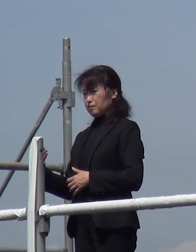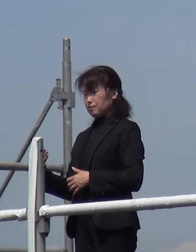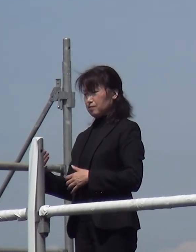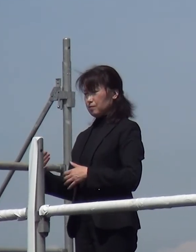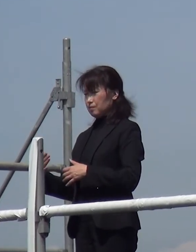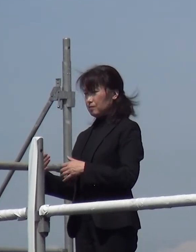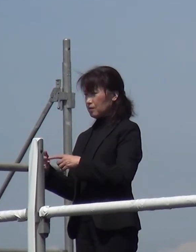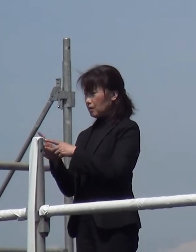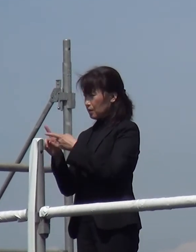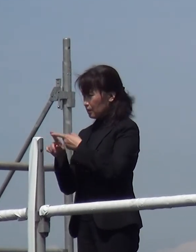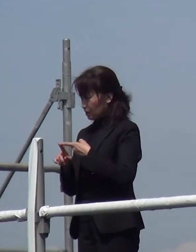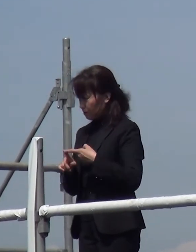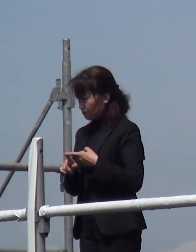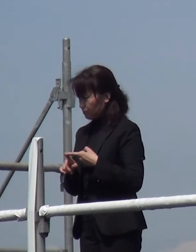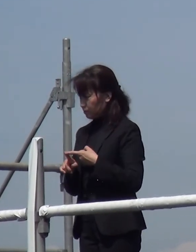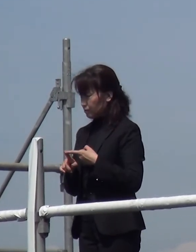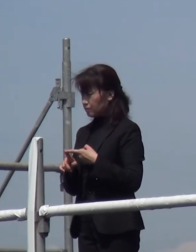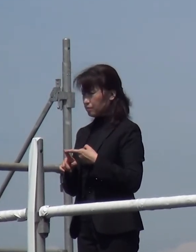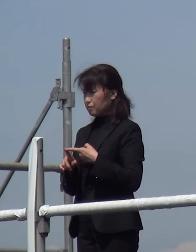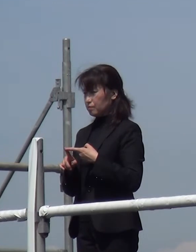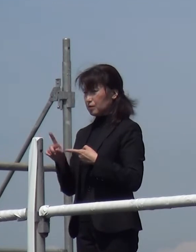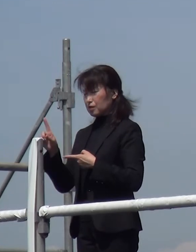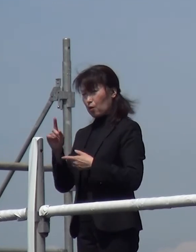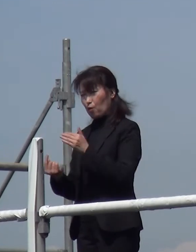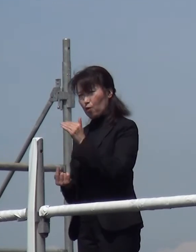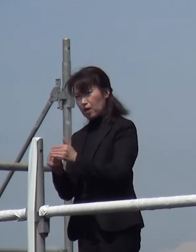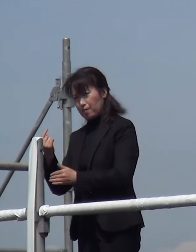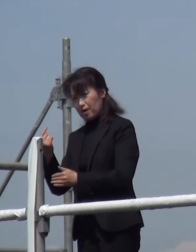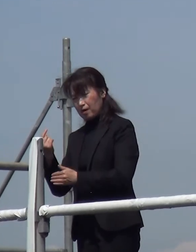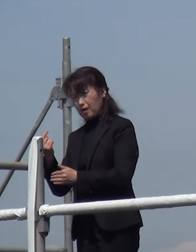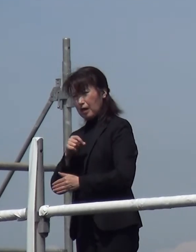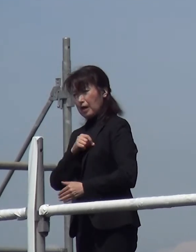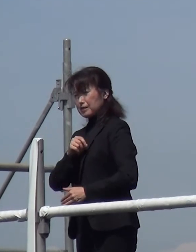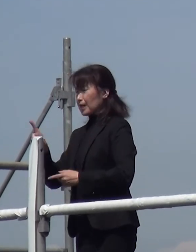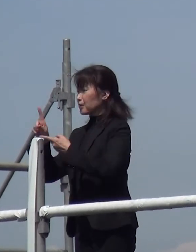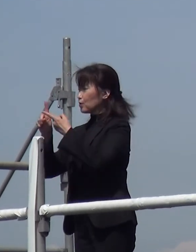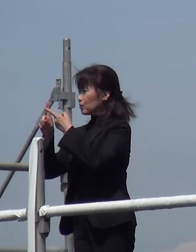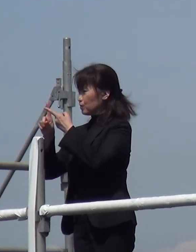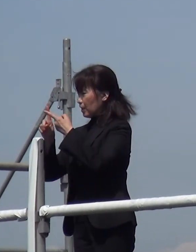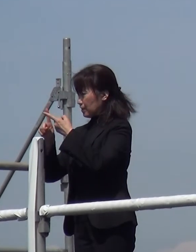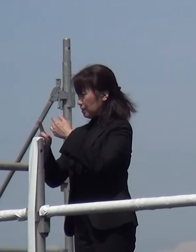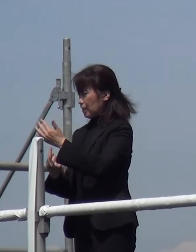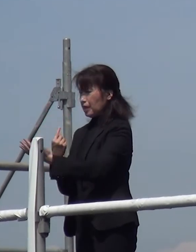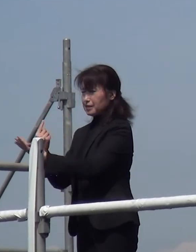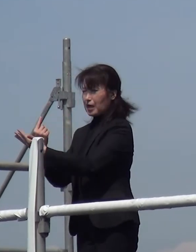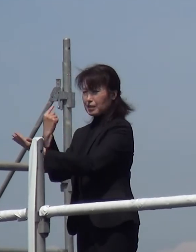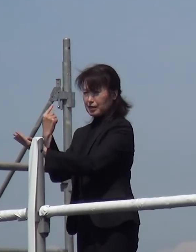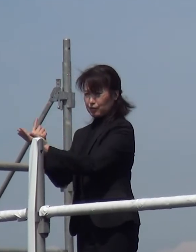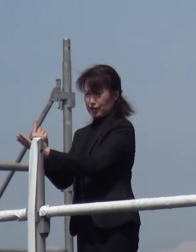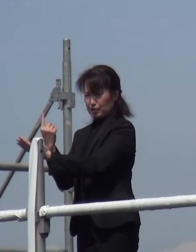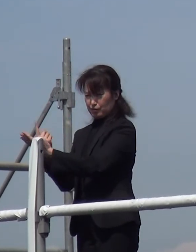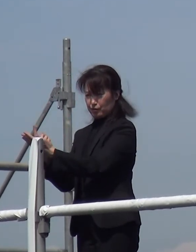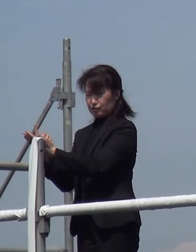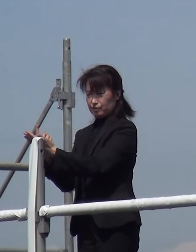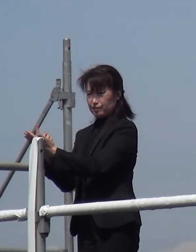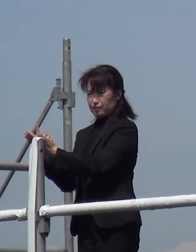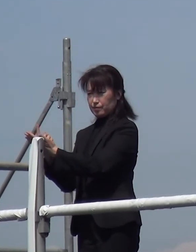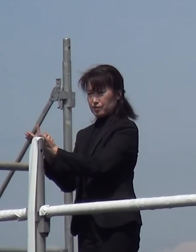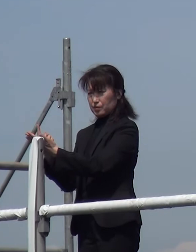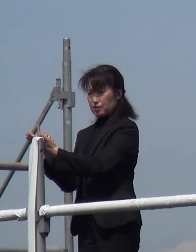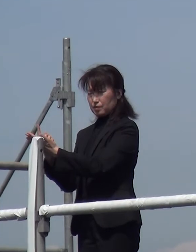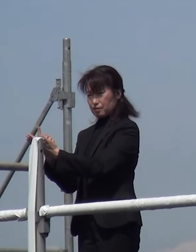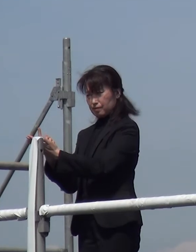ある敵勢力の戦いが起これば、そこに積極的に参加するだろう、それを彼ら